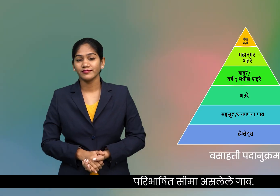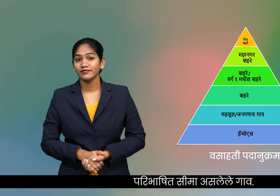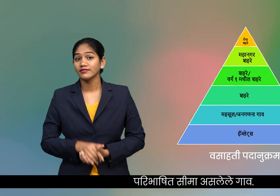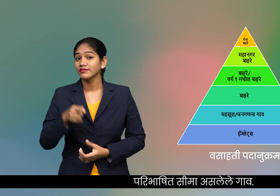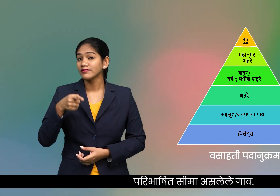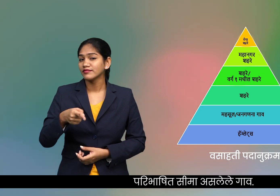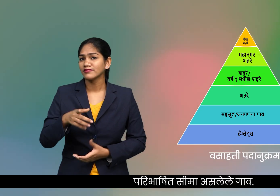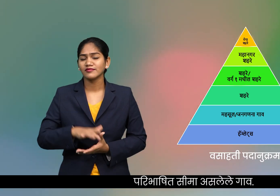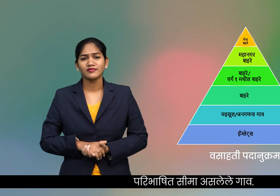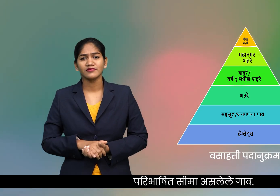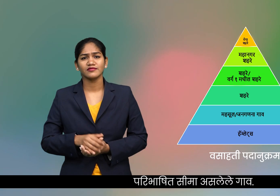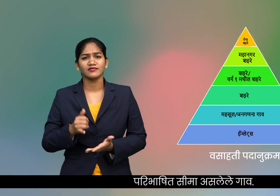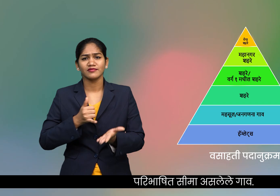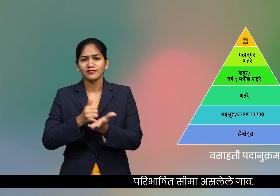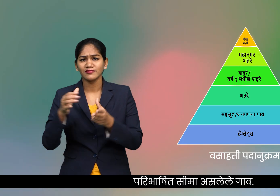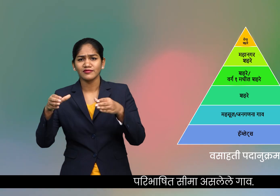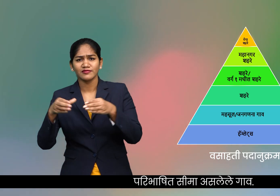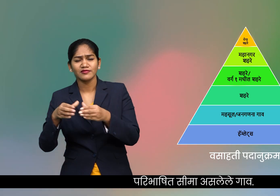परिभाषित सीमा असलेले गाव.